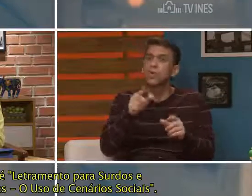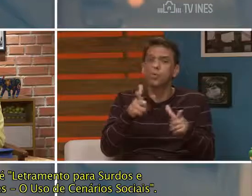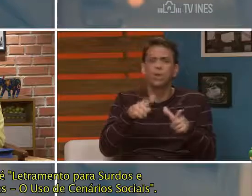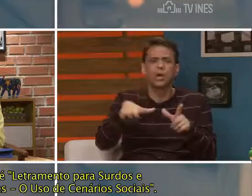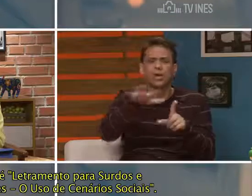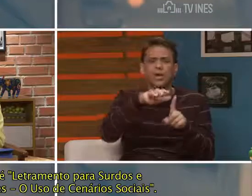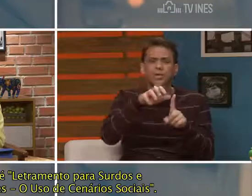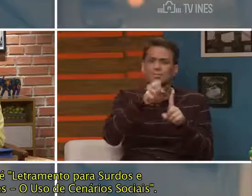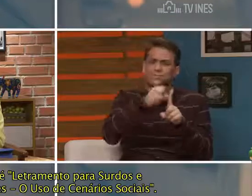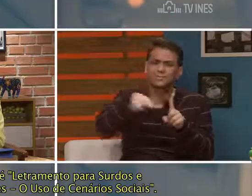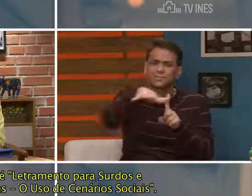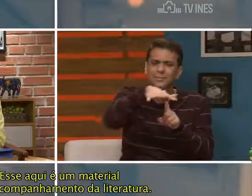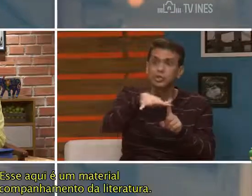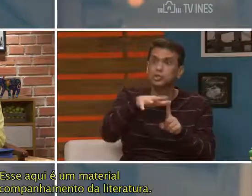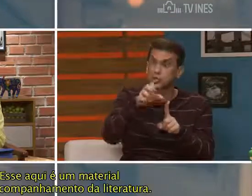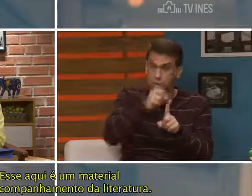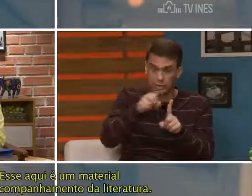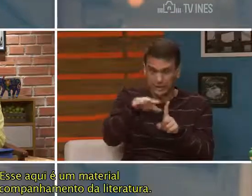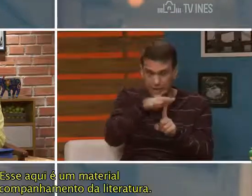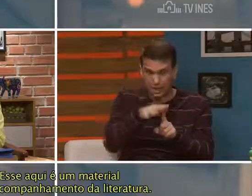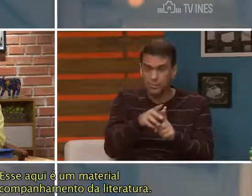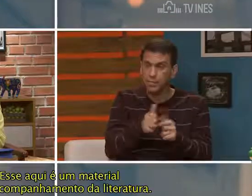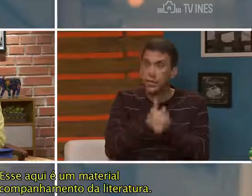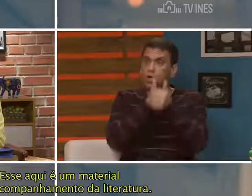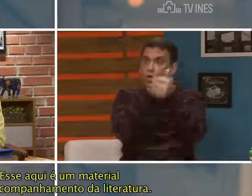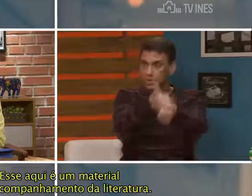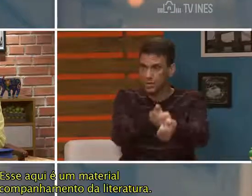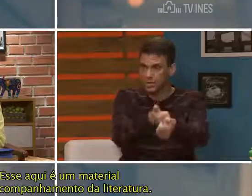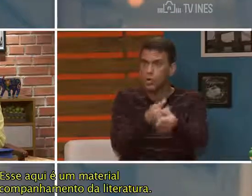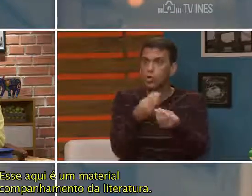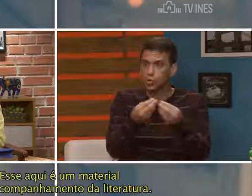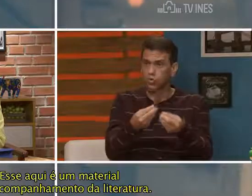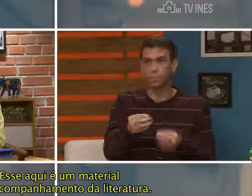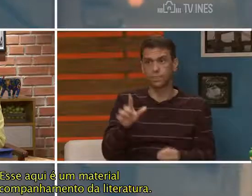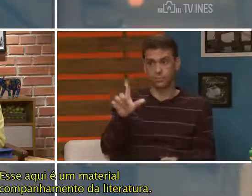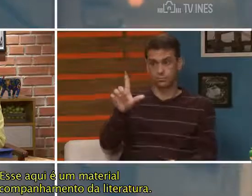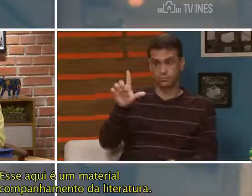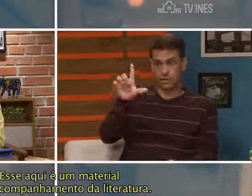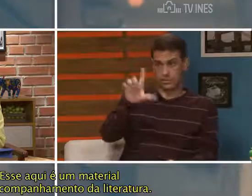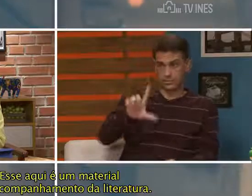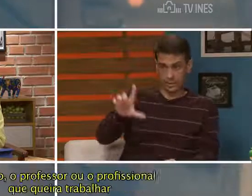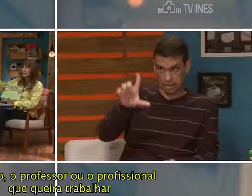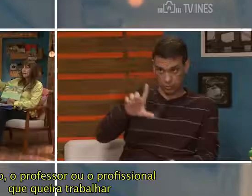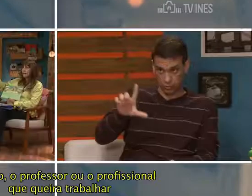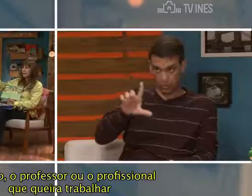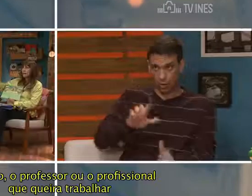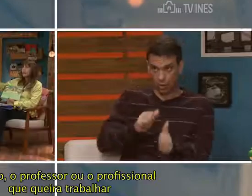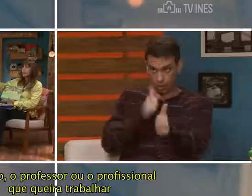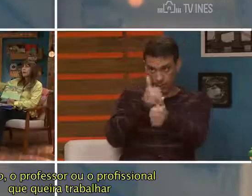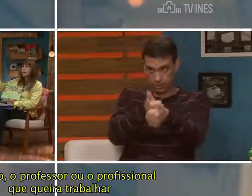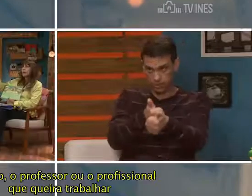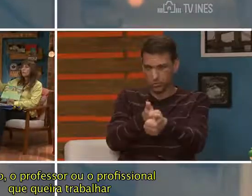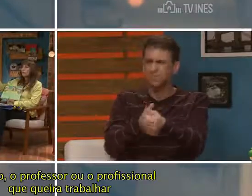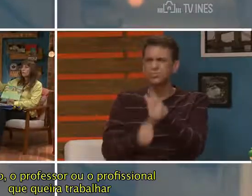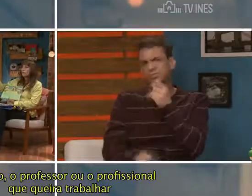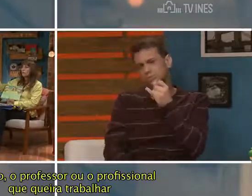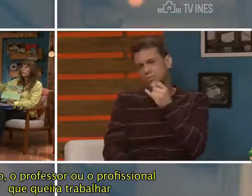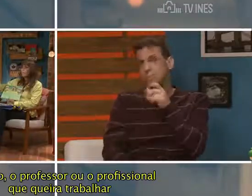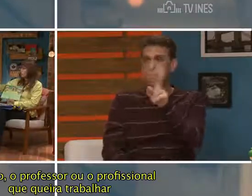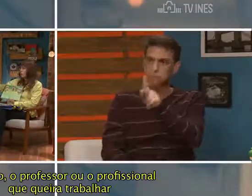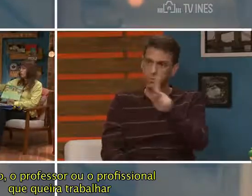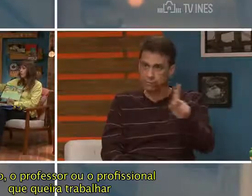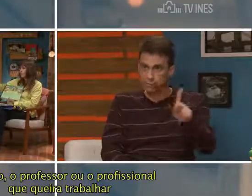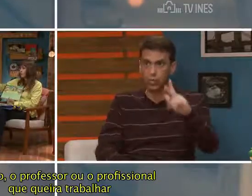uso de cenários sociais. Isso aqui é um material para acompanhamento da literatura. Então, no caso,